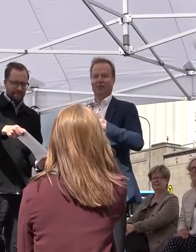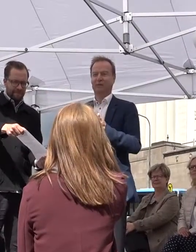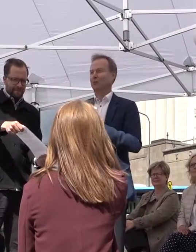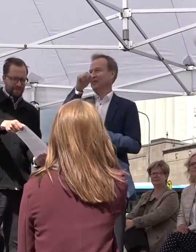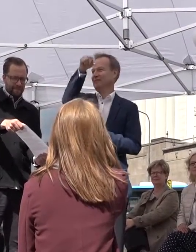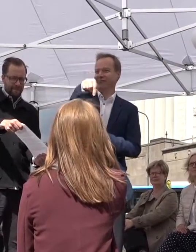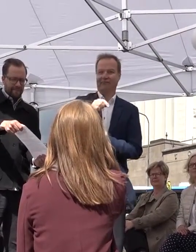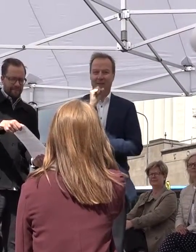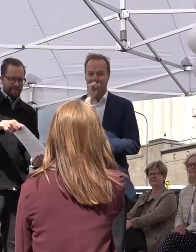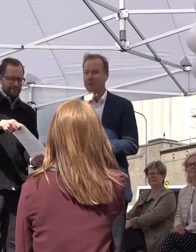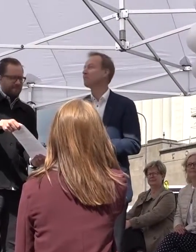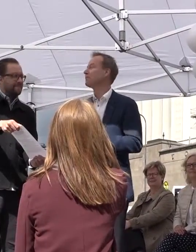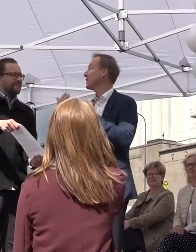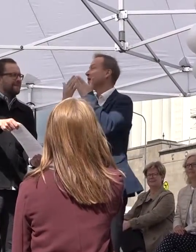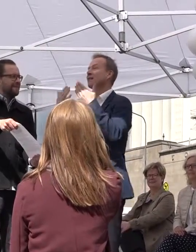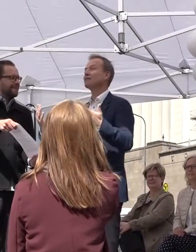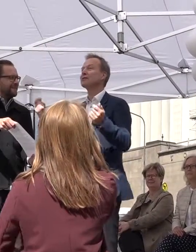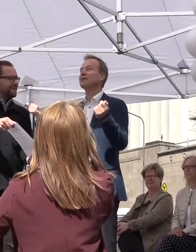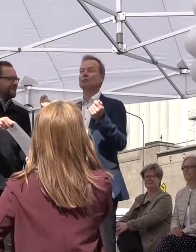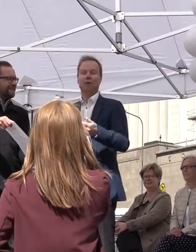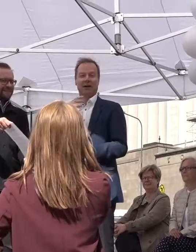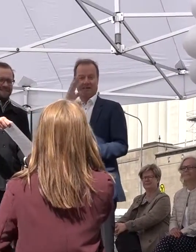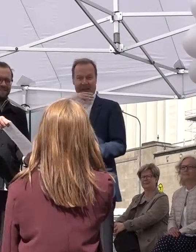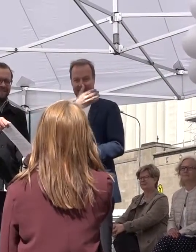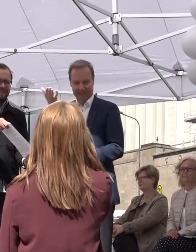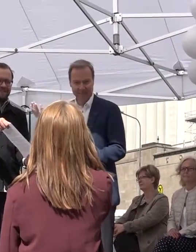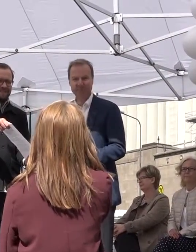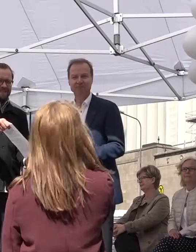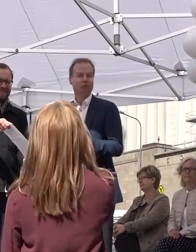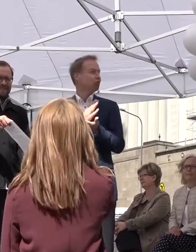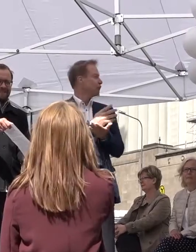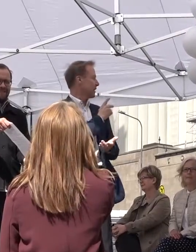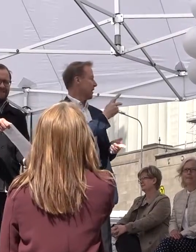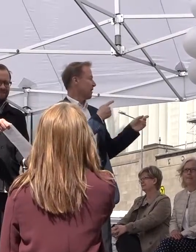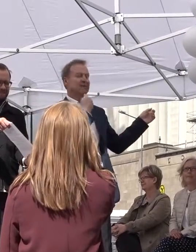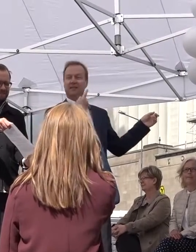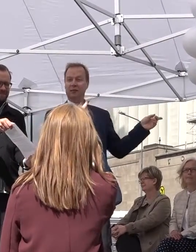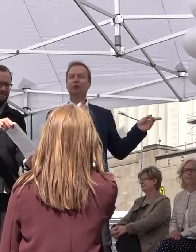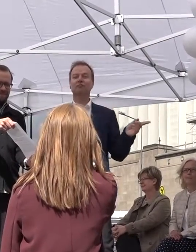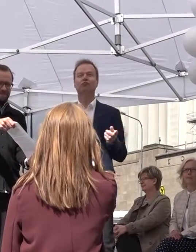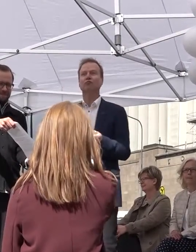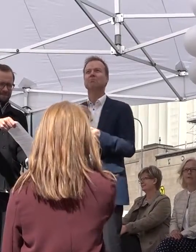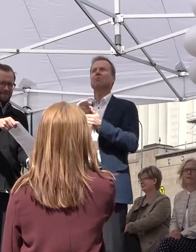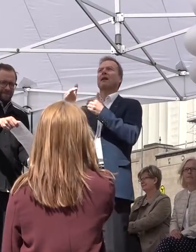Pienen järjestelyä vaatii, että tulkki menee tuonne lavan eteen, sillä minä viitan. Hyvä,